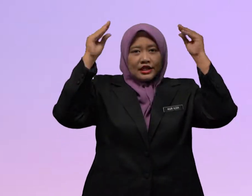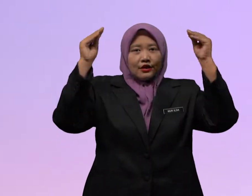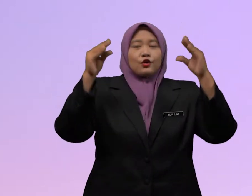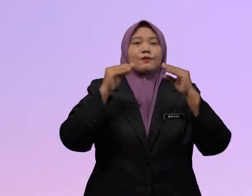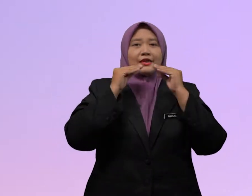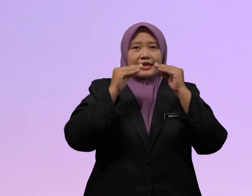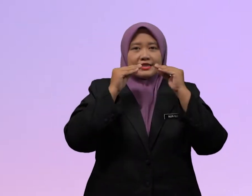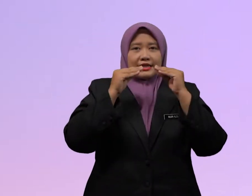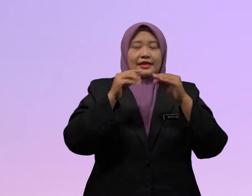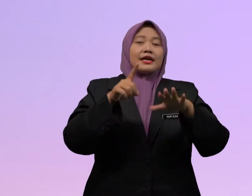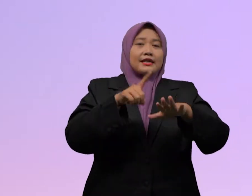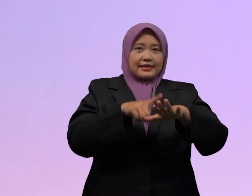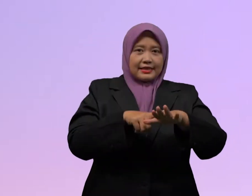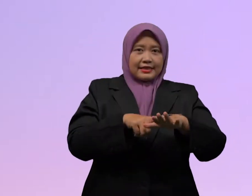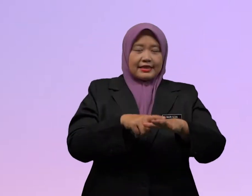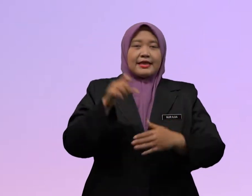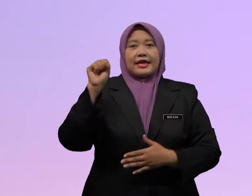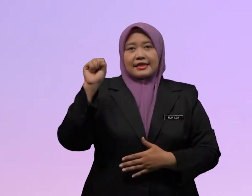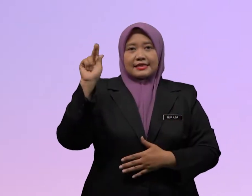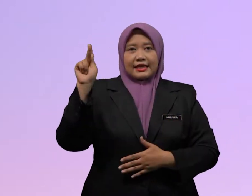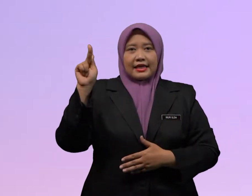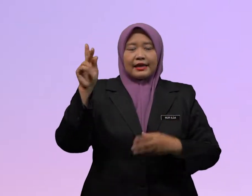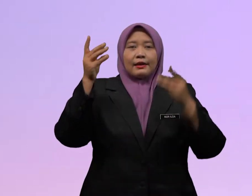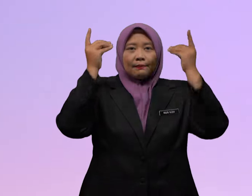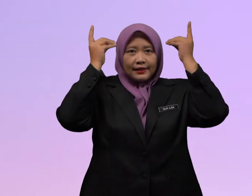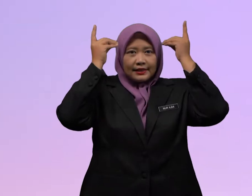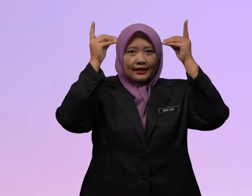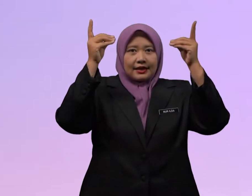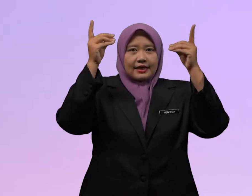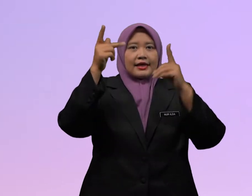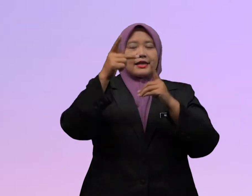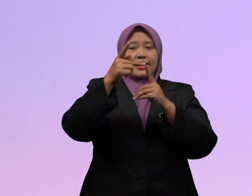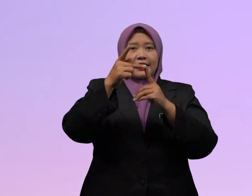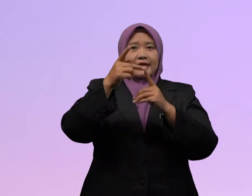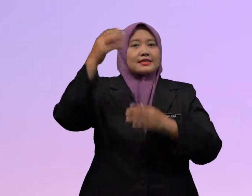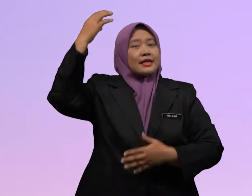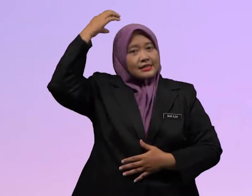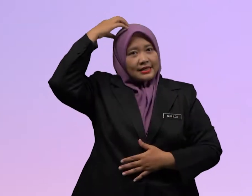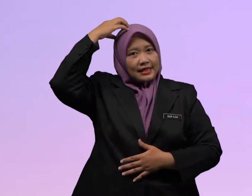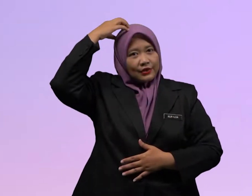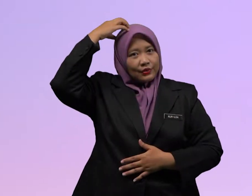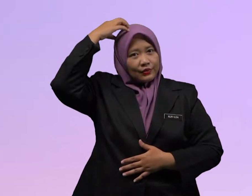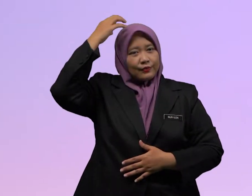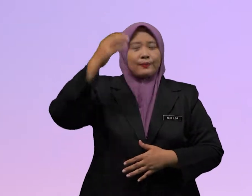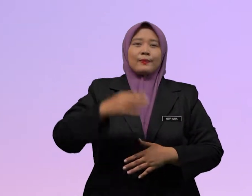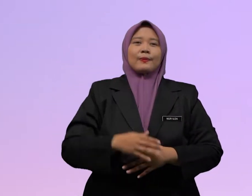Cikgu mengajar di SK Pendidikan Khas Selangor.